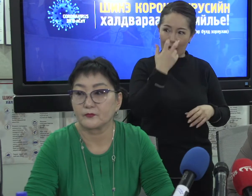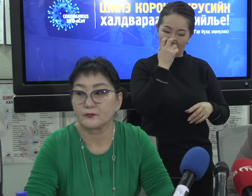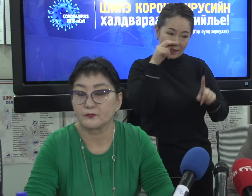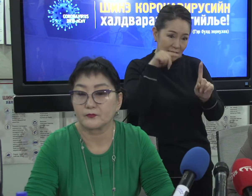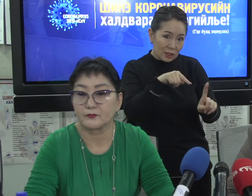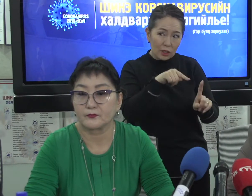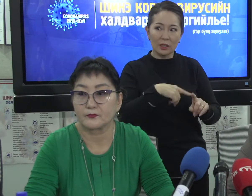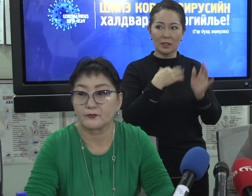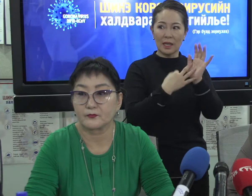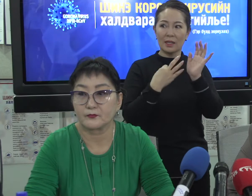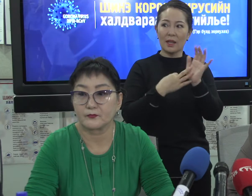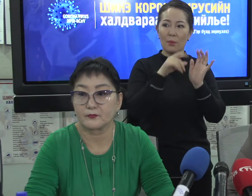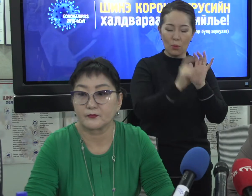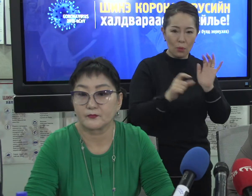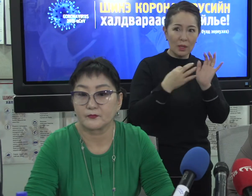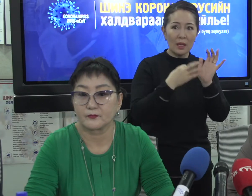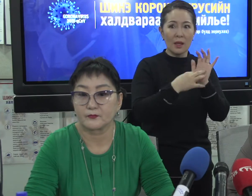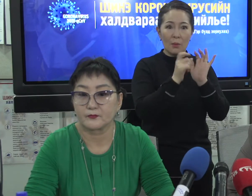төв эмнэлэгт